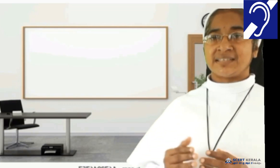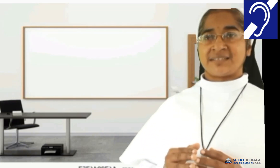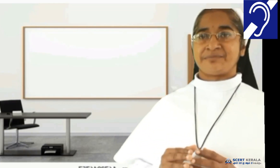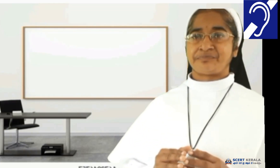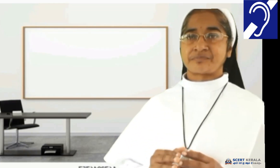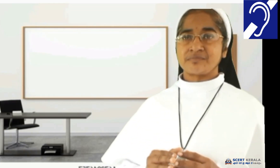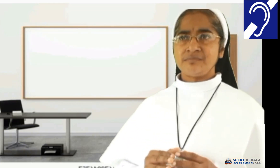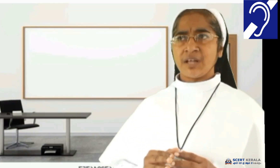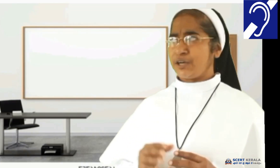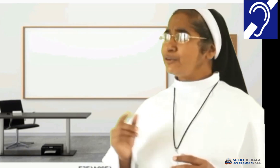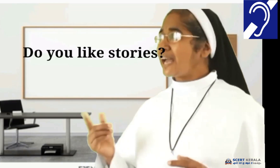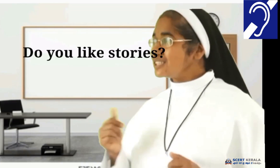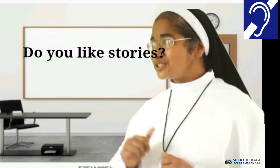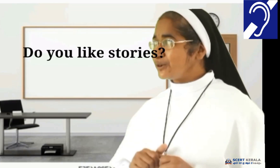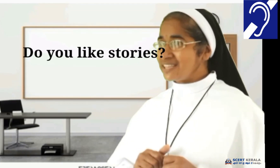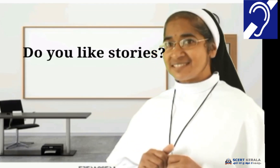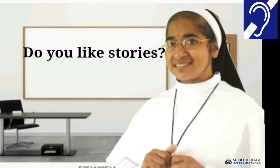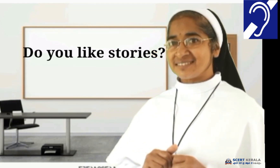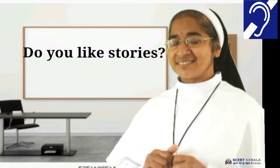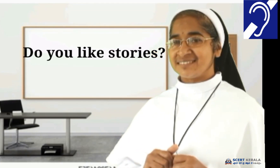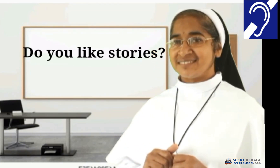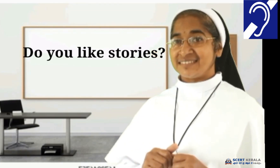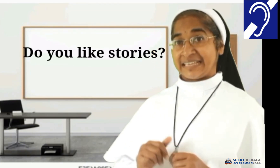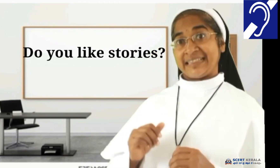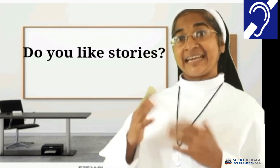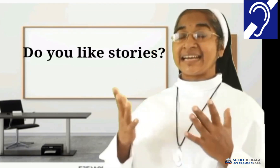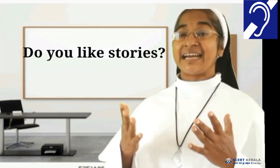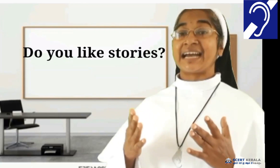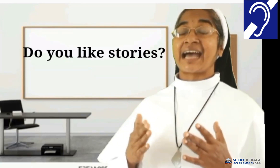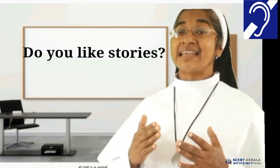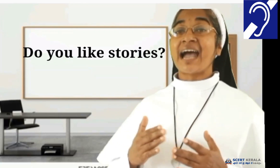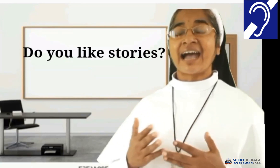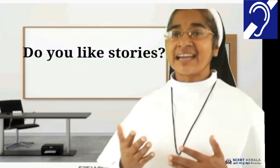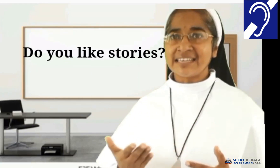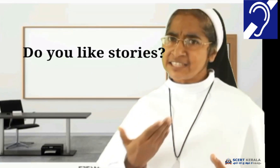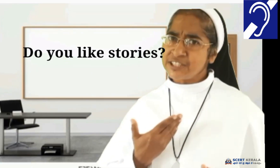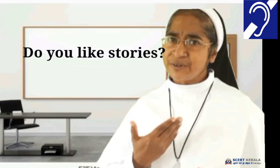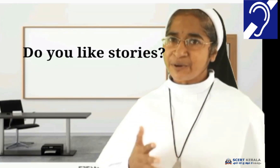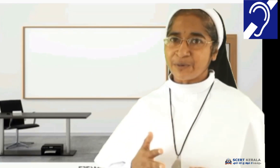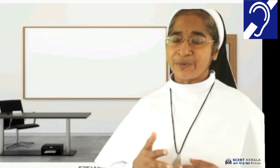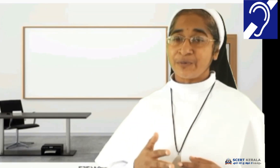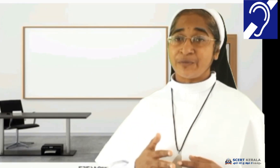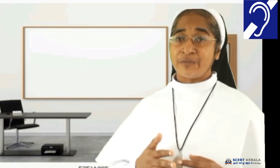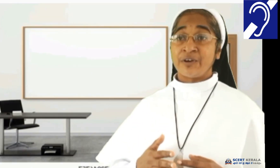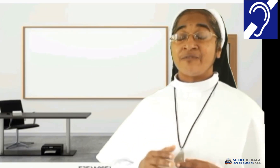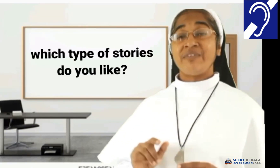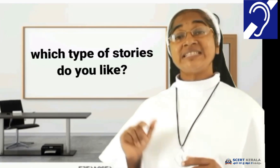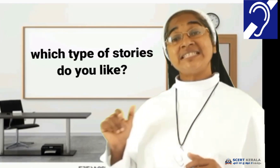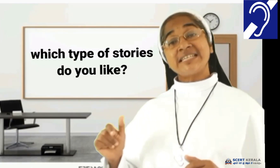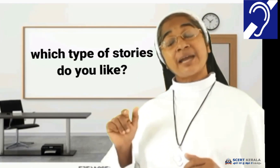പഠിക്കുന്നത്. Do you like stories? നിങ്ങൾക്ക് കഥ ഇഷ്ടമുണ്ടോ? Which type